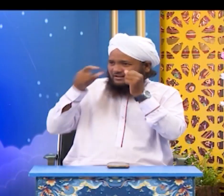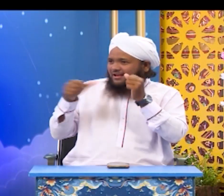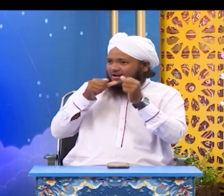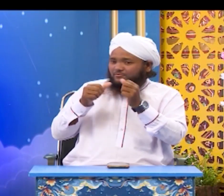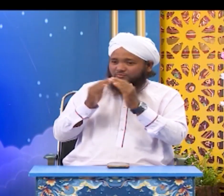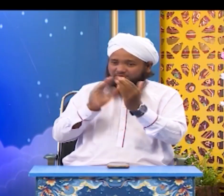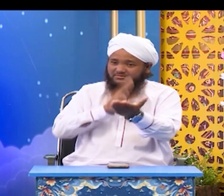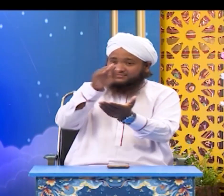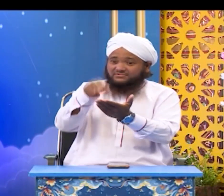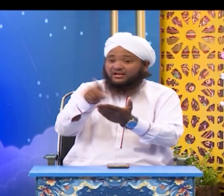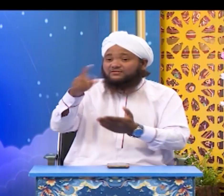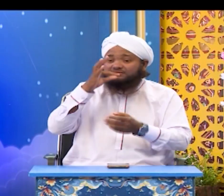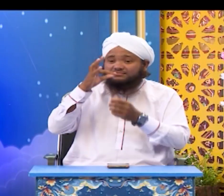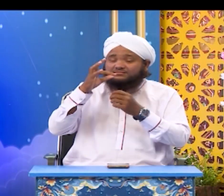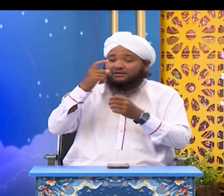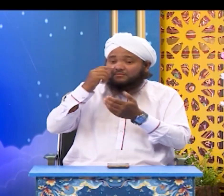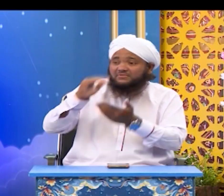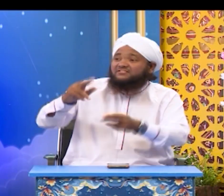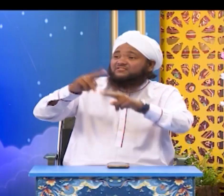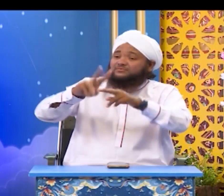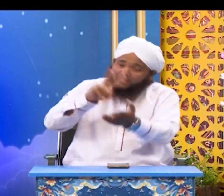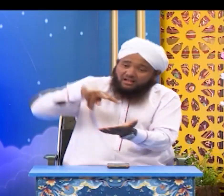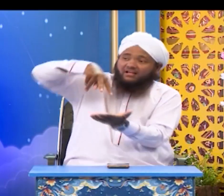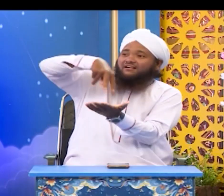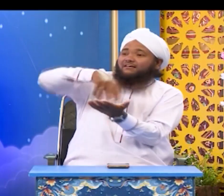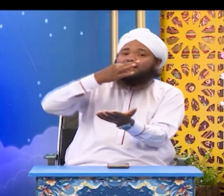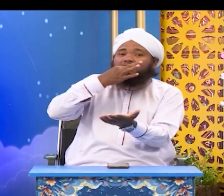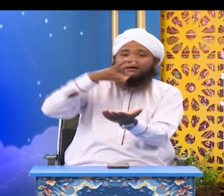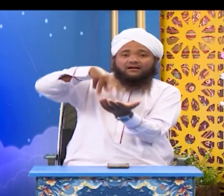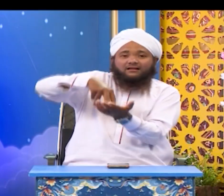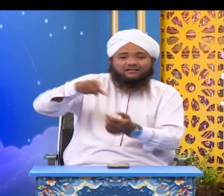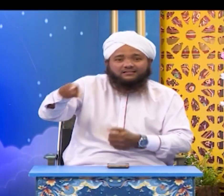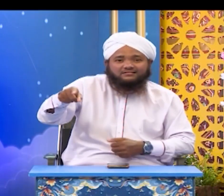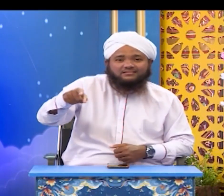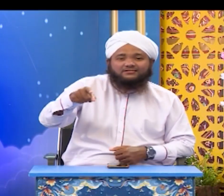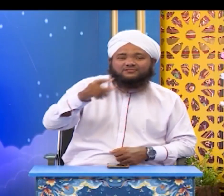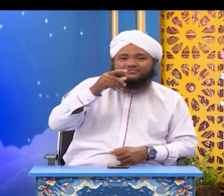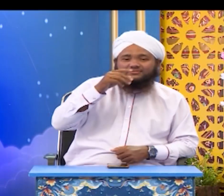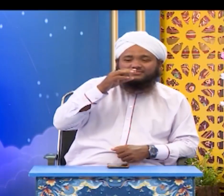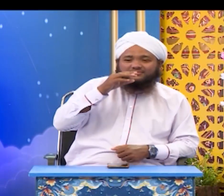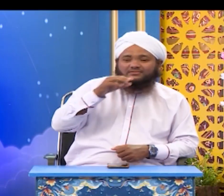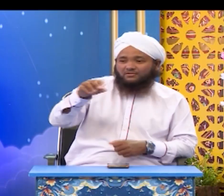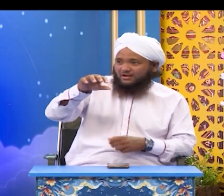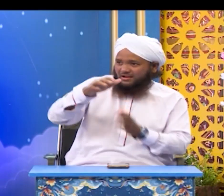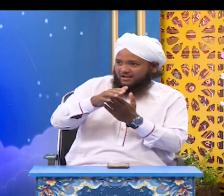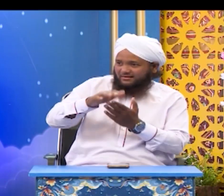جاتی، آپ صلی اللہ تعالیٰ علیہ وآلہ وصحبہ وسلم کا مبارک ہاتھ اپنے ہاتھ میں لے